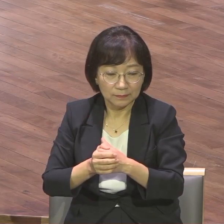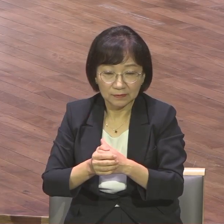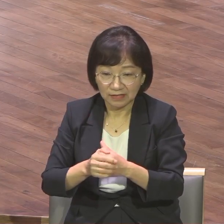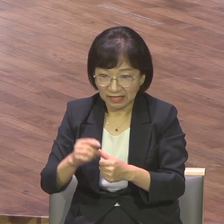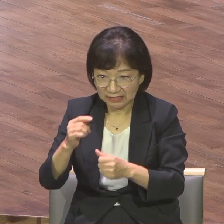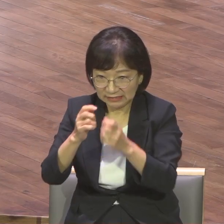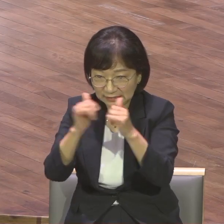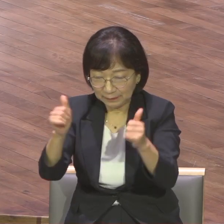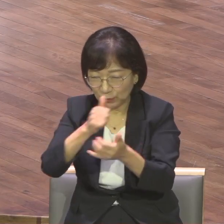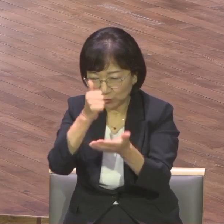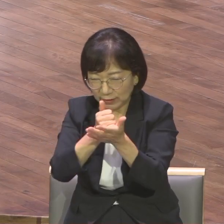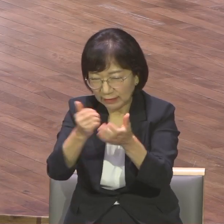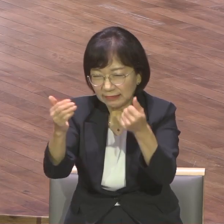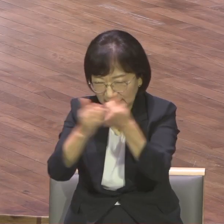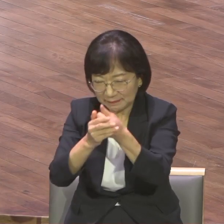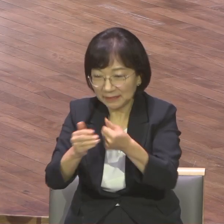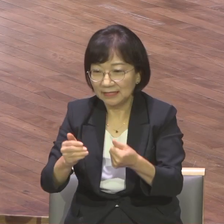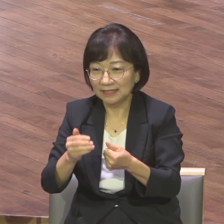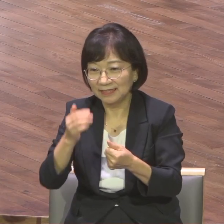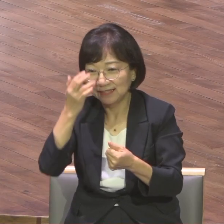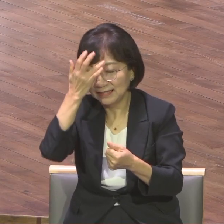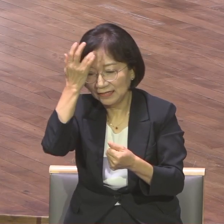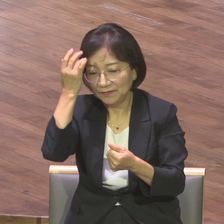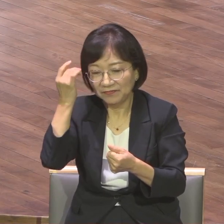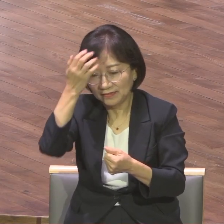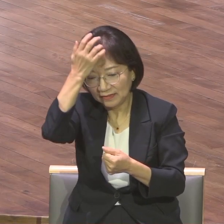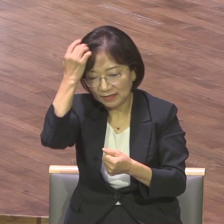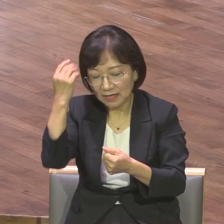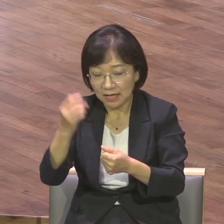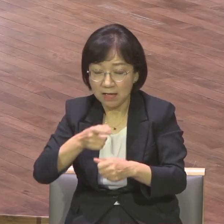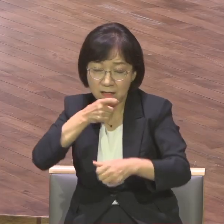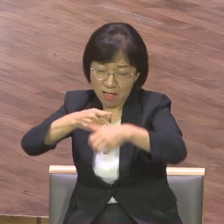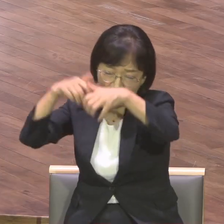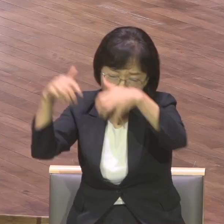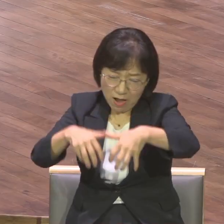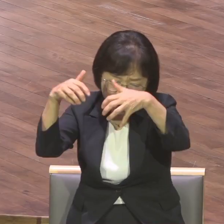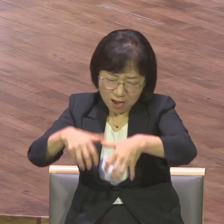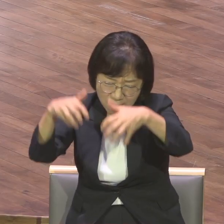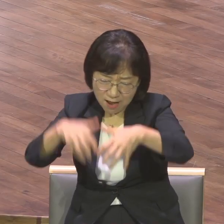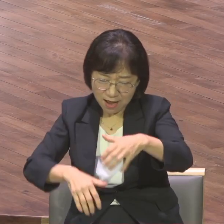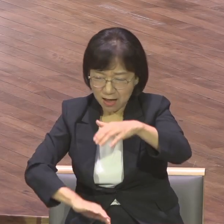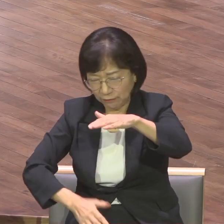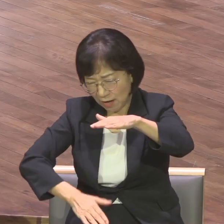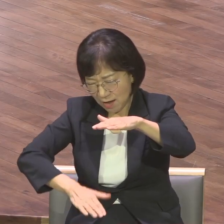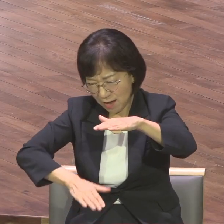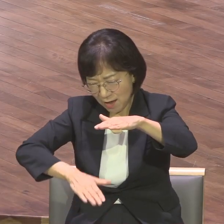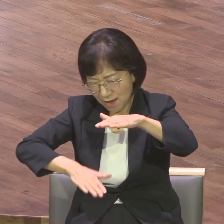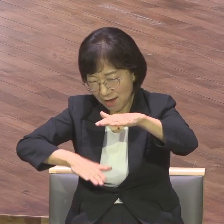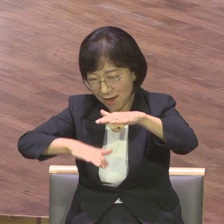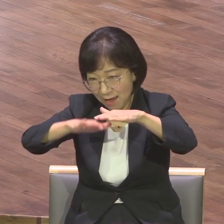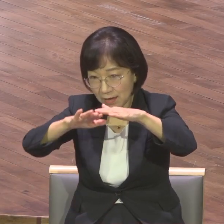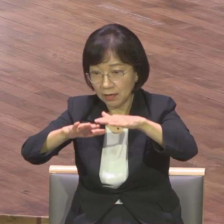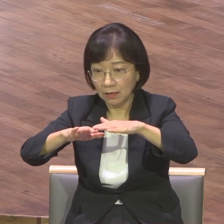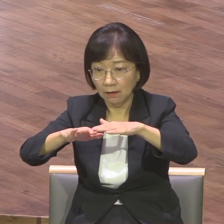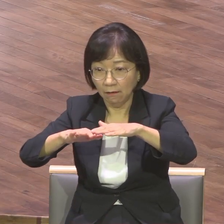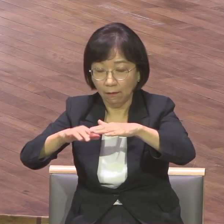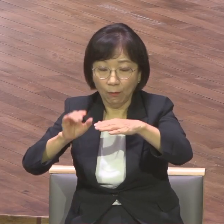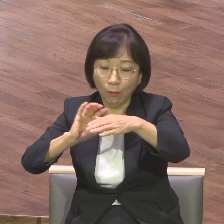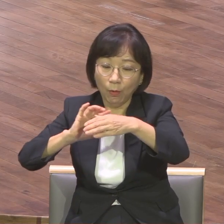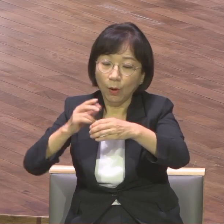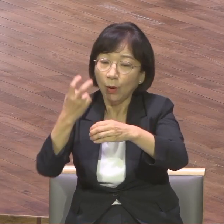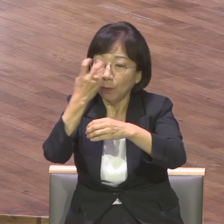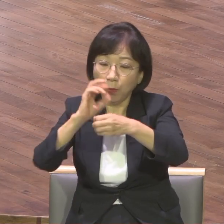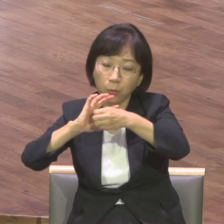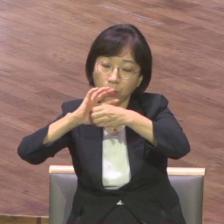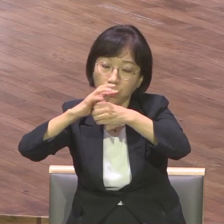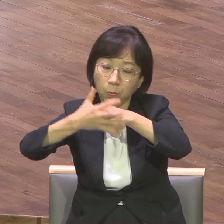인간의 범죄로 하나님이 홍수 사건을 일으키니까 물이 싹 다 쏟아져 버렸어. 그래서 이제는 막